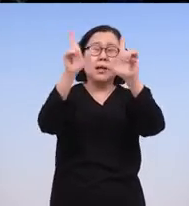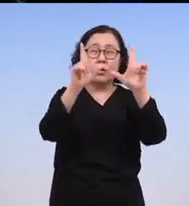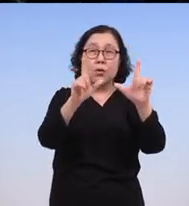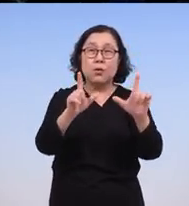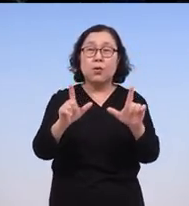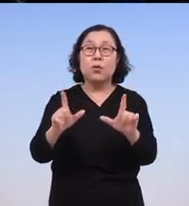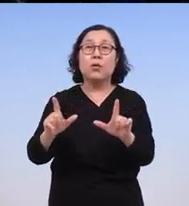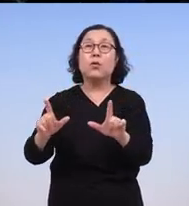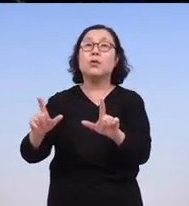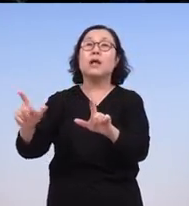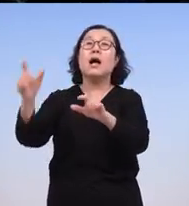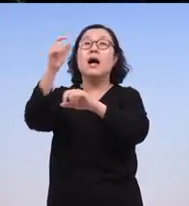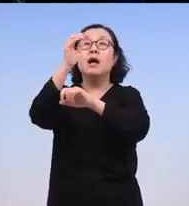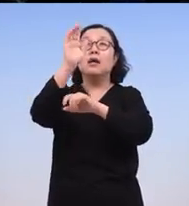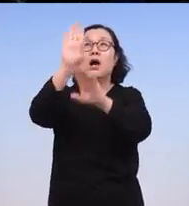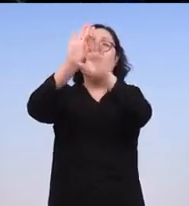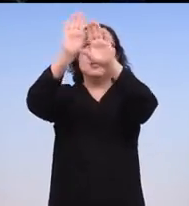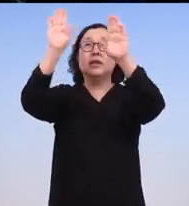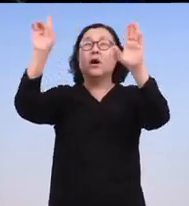영원토록